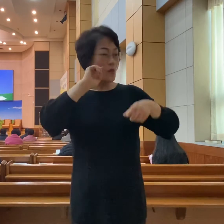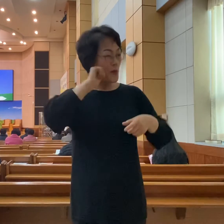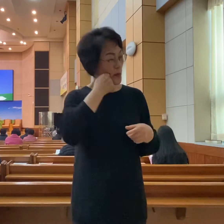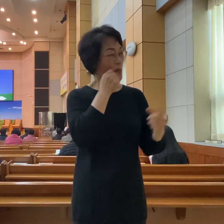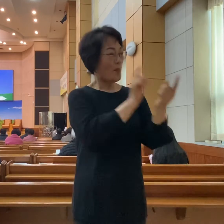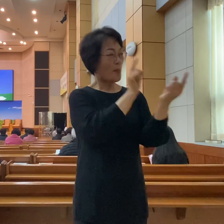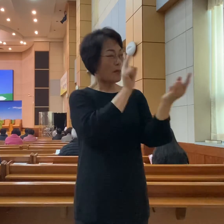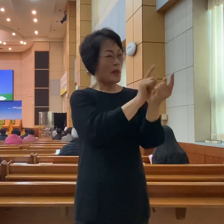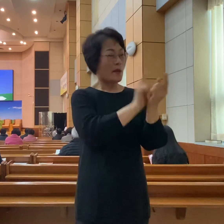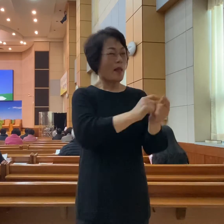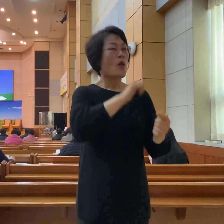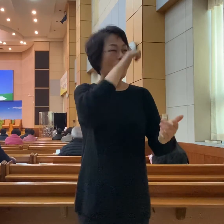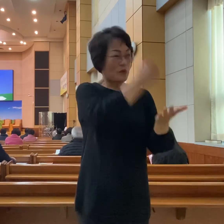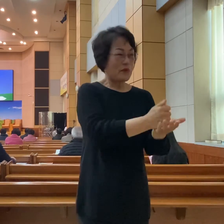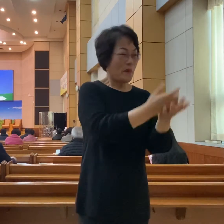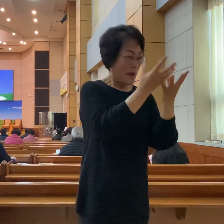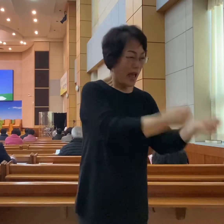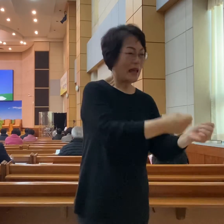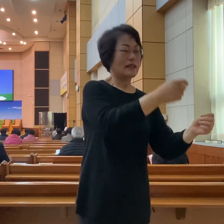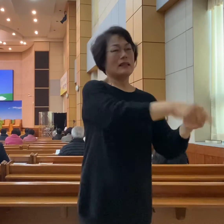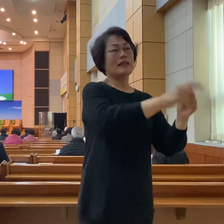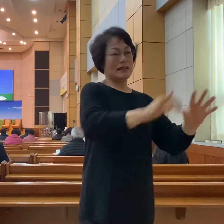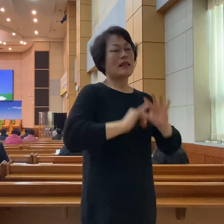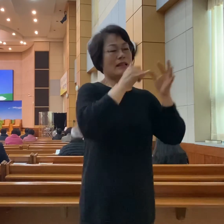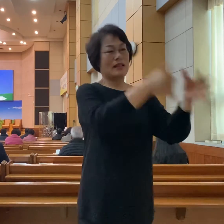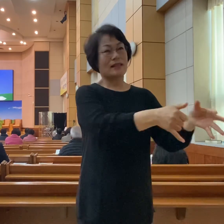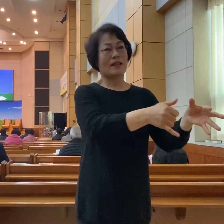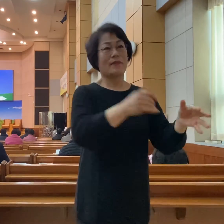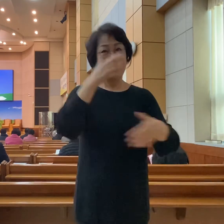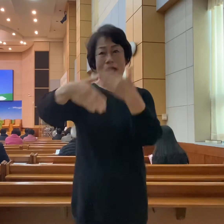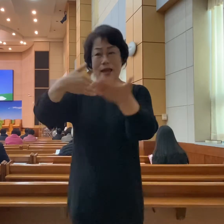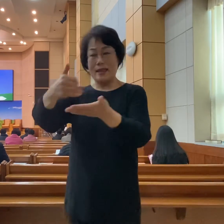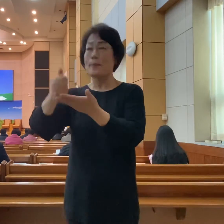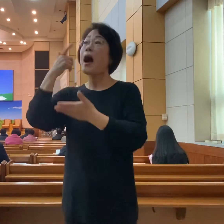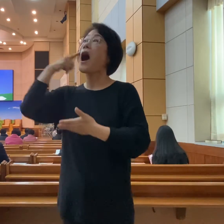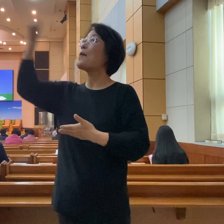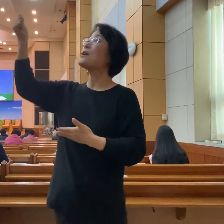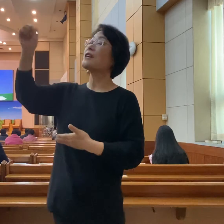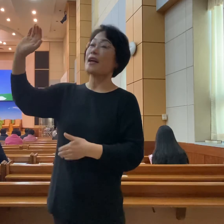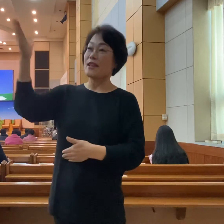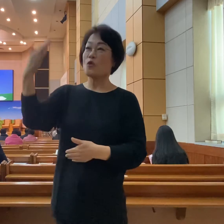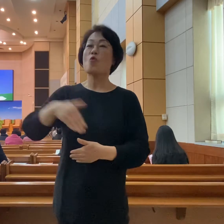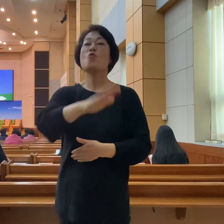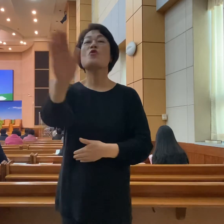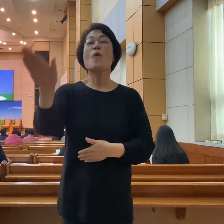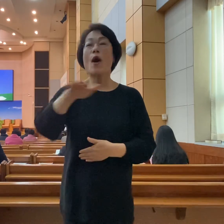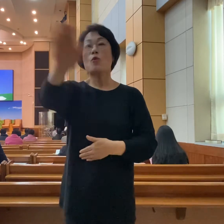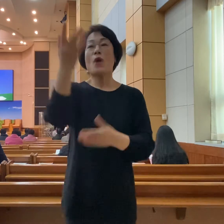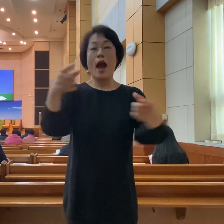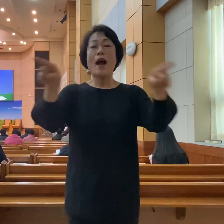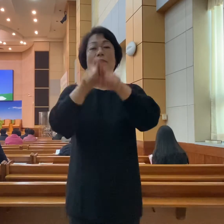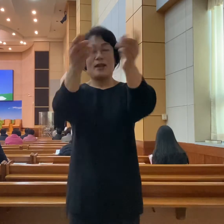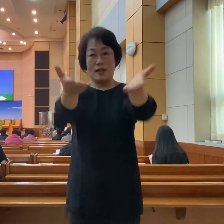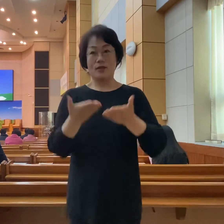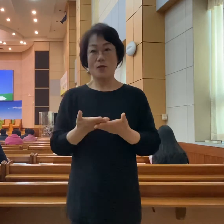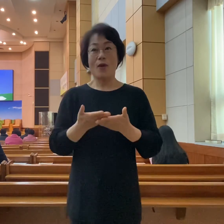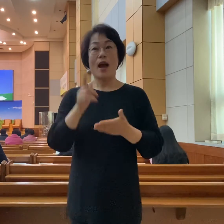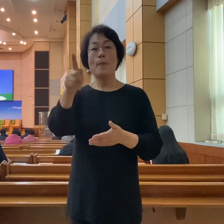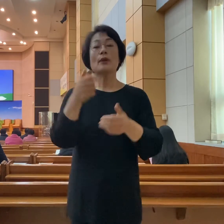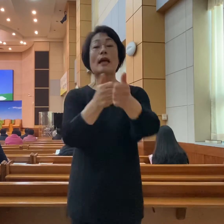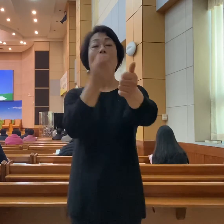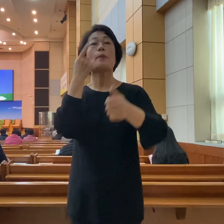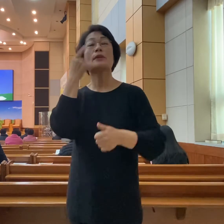세상 속에, 죄악 많은 세상 속에서 하나님이 아버지가 되셔서 우리와 함께 하시고,